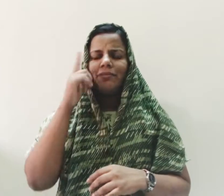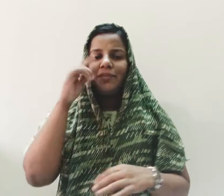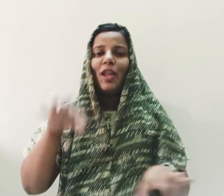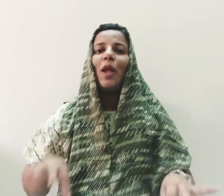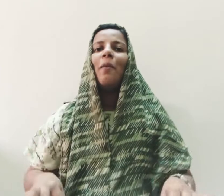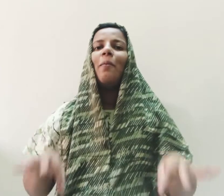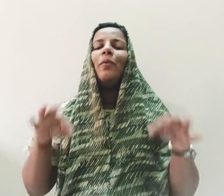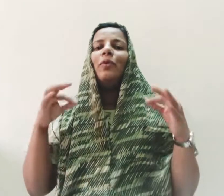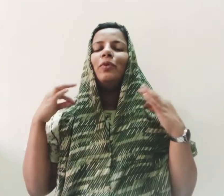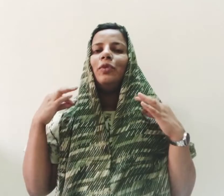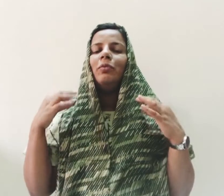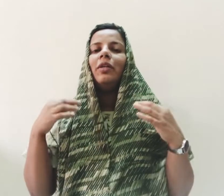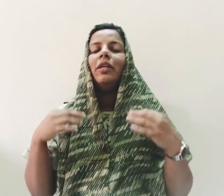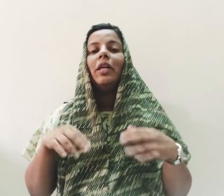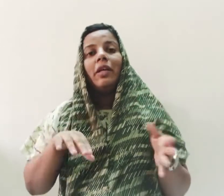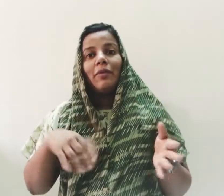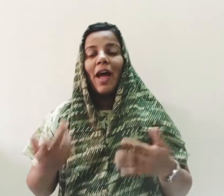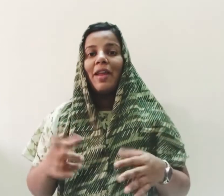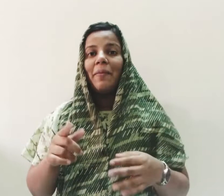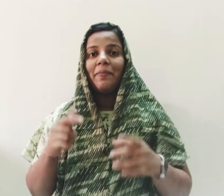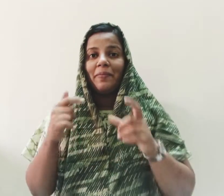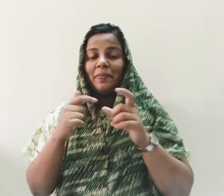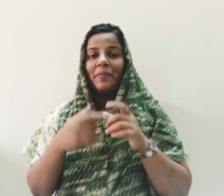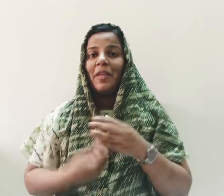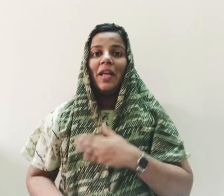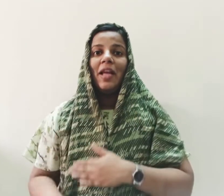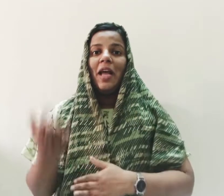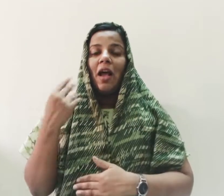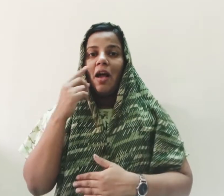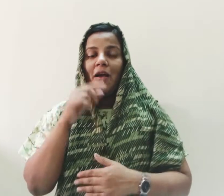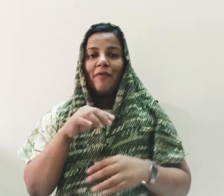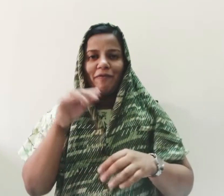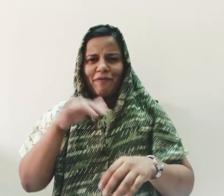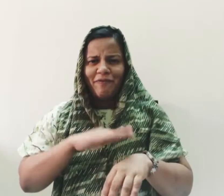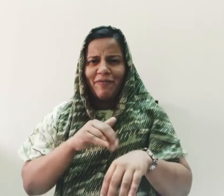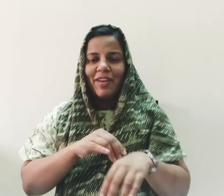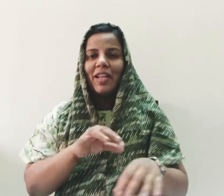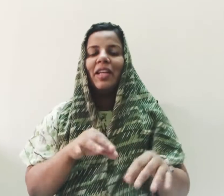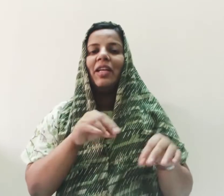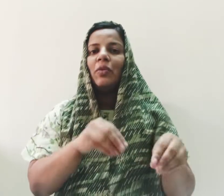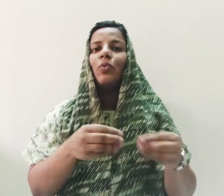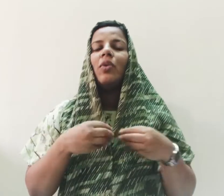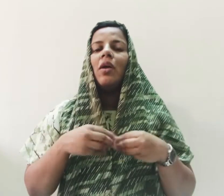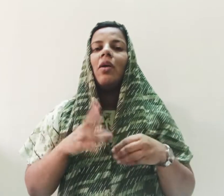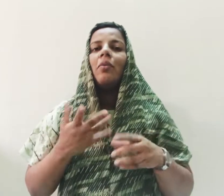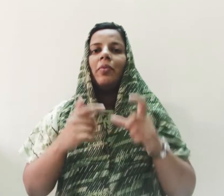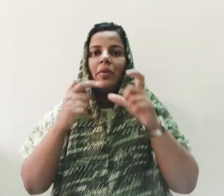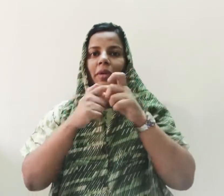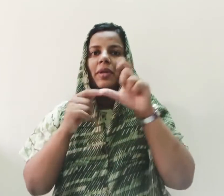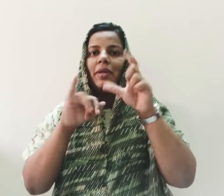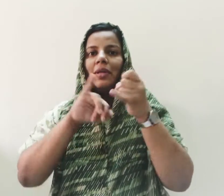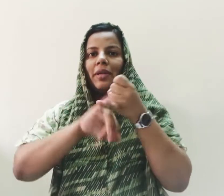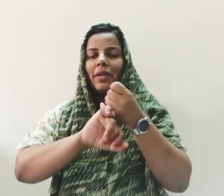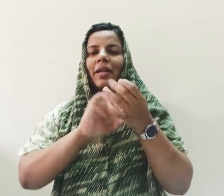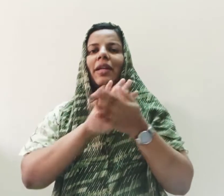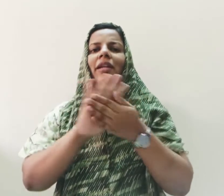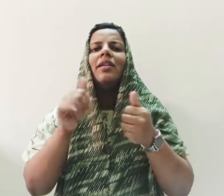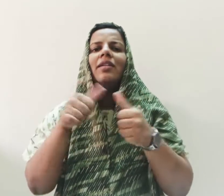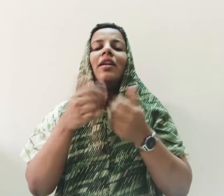പുതപ്പ് വന്ന് വീഴുന്നതോടുകൂടെ, അല്ലെങ്കിൽ ആ വിളി വന്ന് വീഴുന്നതോടുകൂടെ ഏലീഷ എന്നാ ചെയ്തു? ഏലീഷ ആ